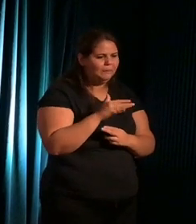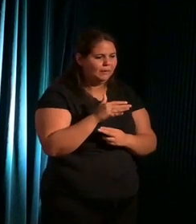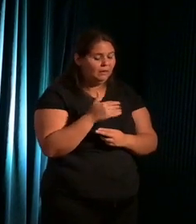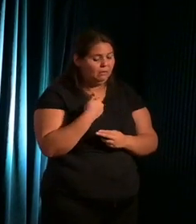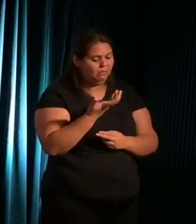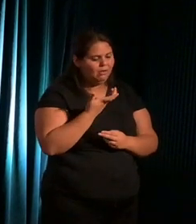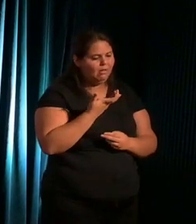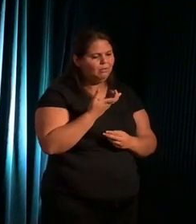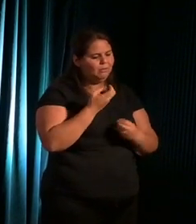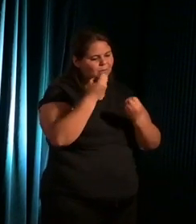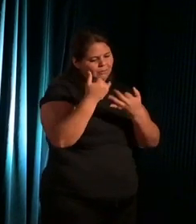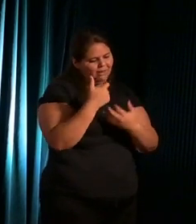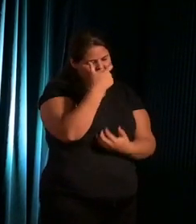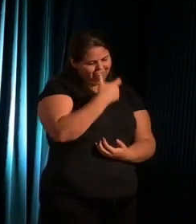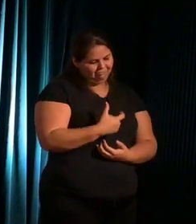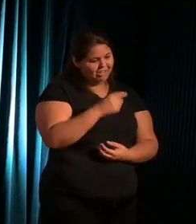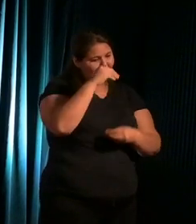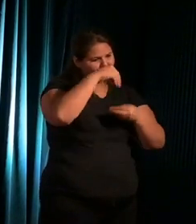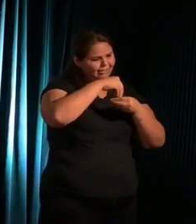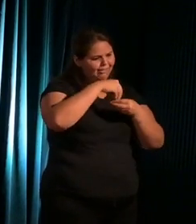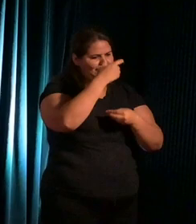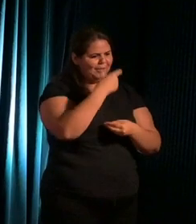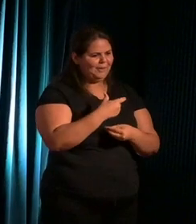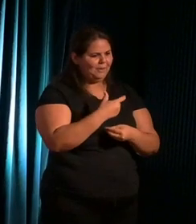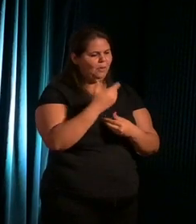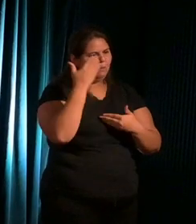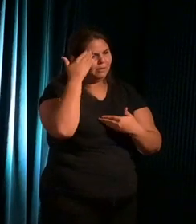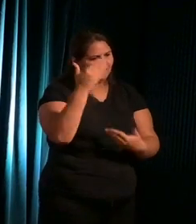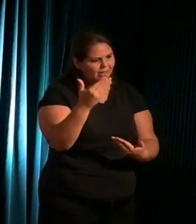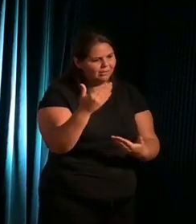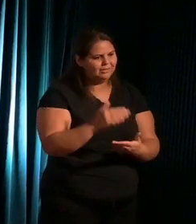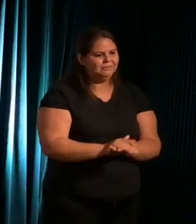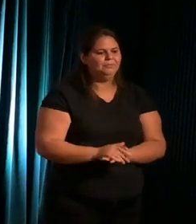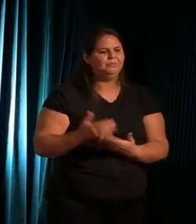me expor verbalmente. Obrigado.